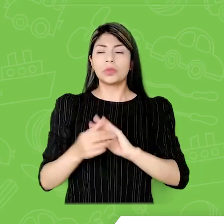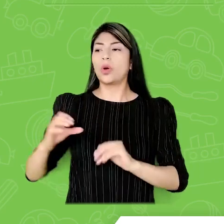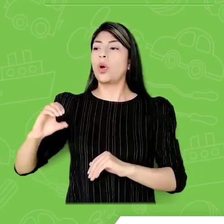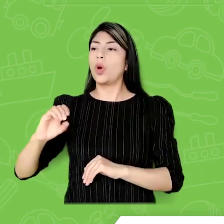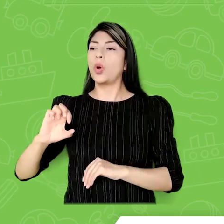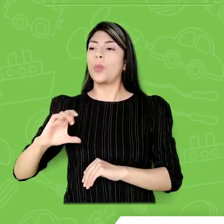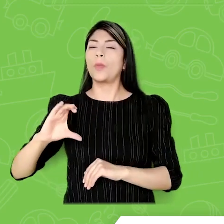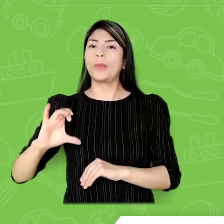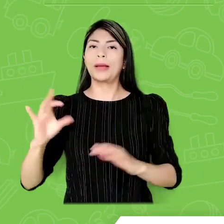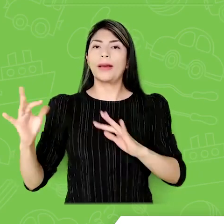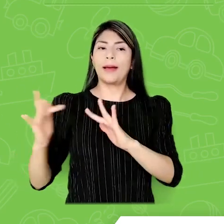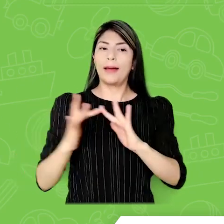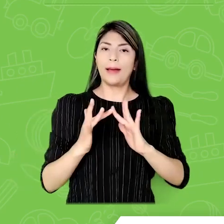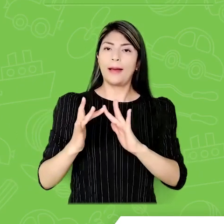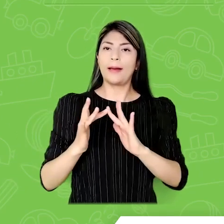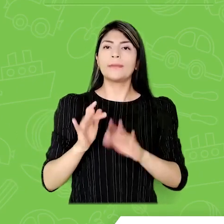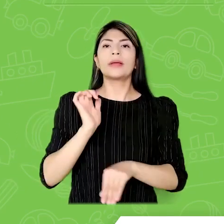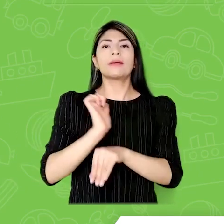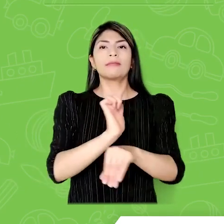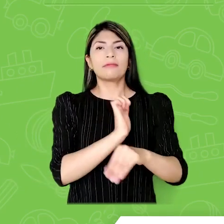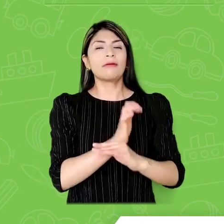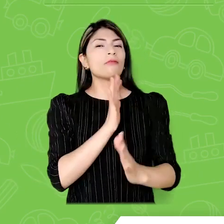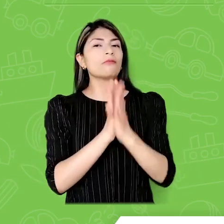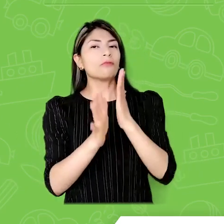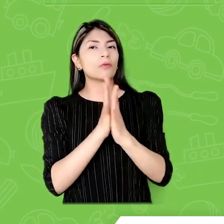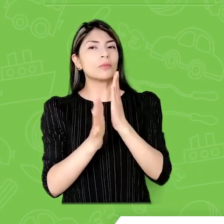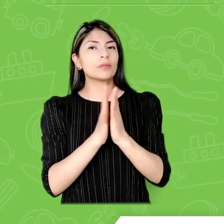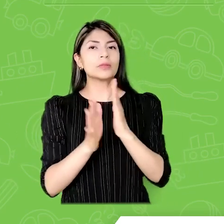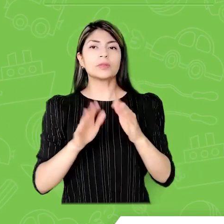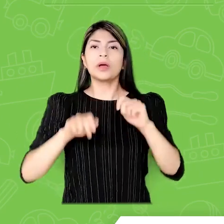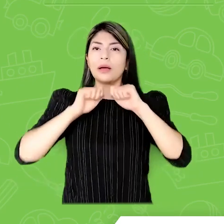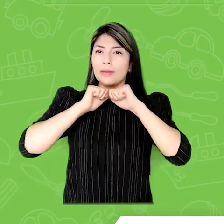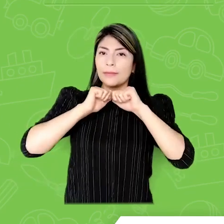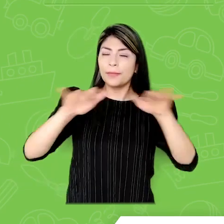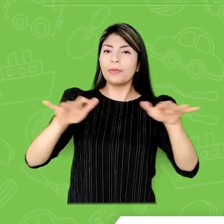sitio web de la CNSC,